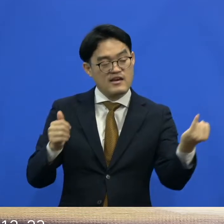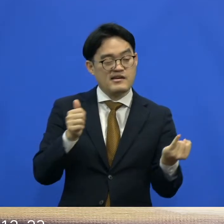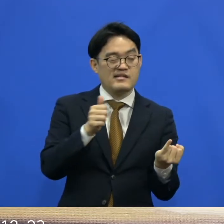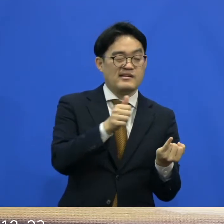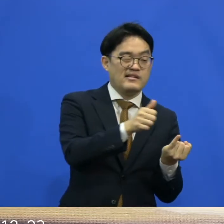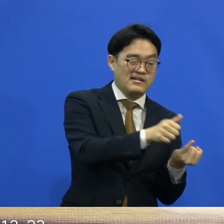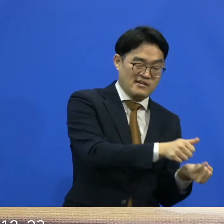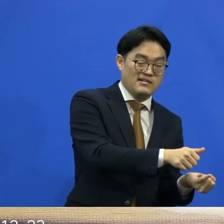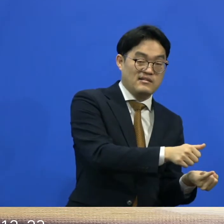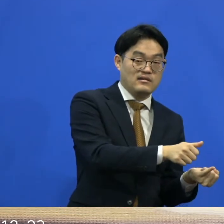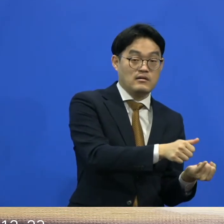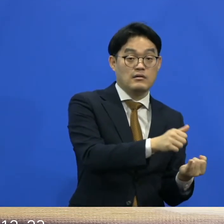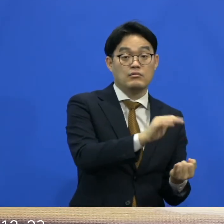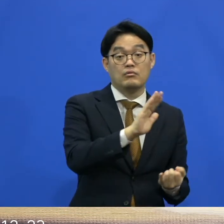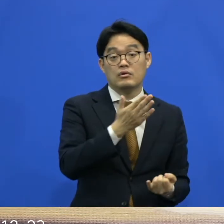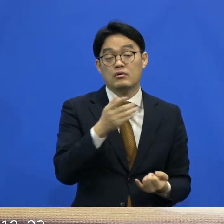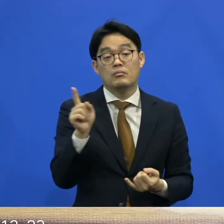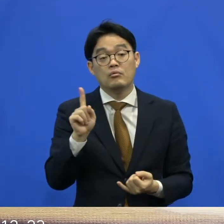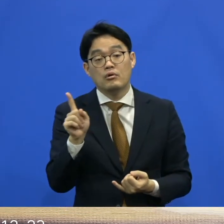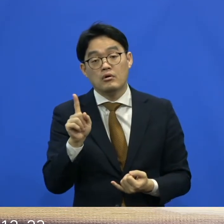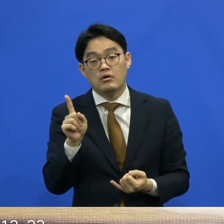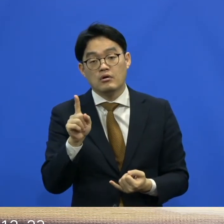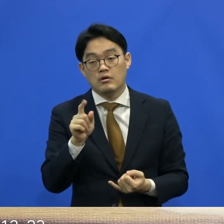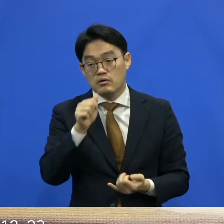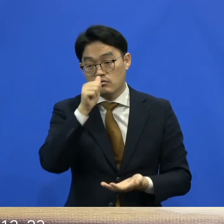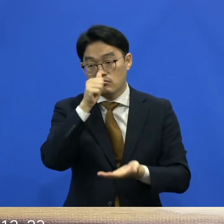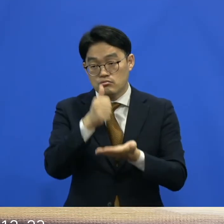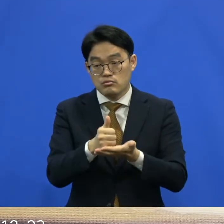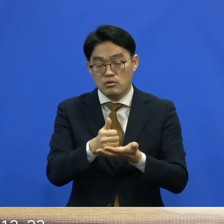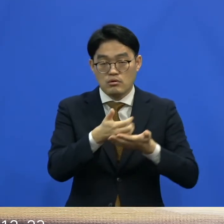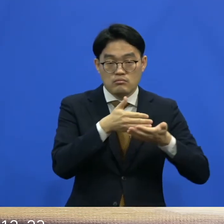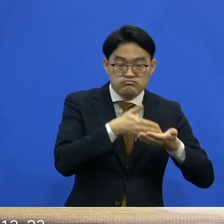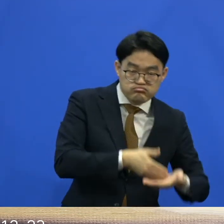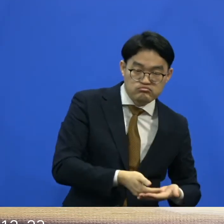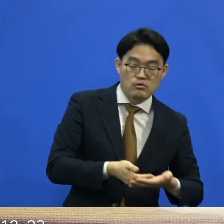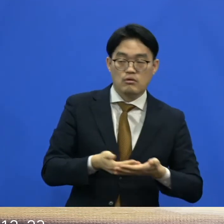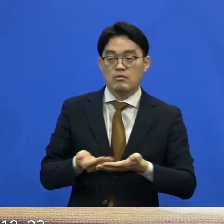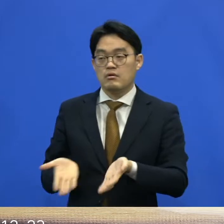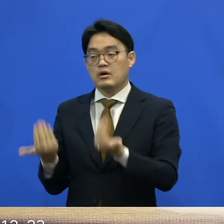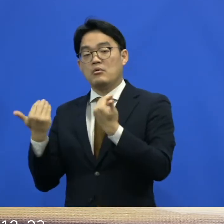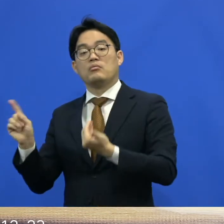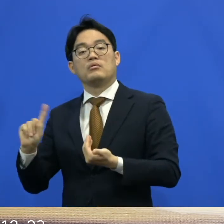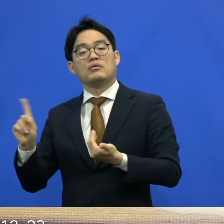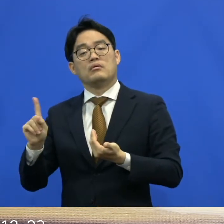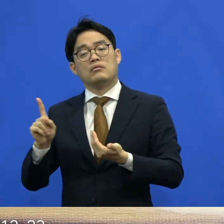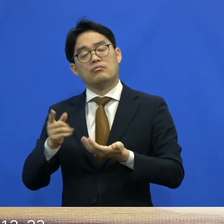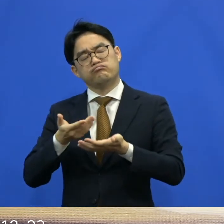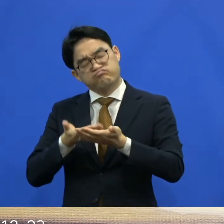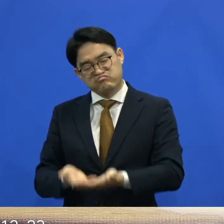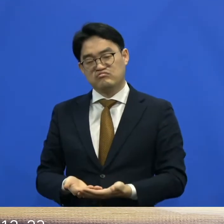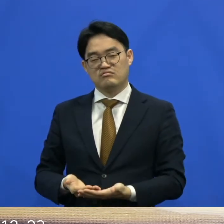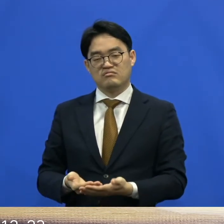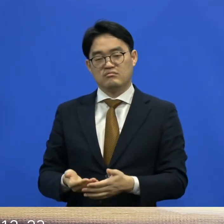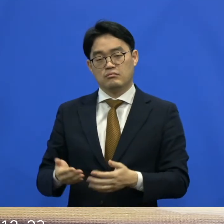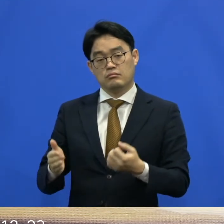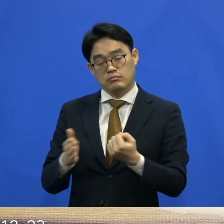중형을 맞은 거죠. 감옥 안에서 세월을 한참 보내야 될 시기에 언제 나와야 될지는 몰라요.